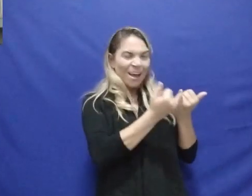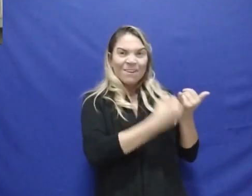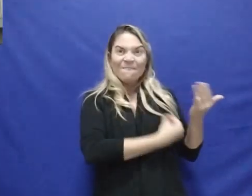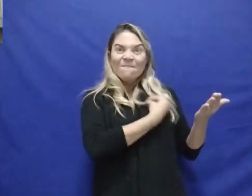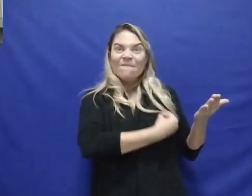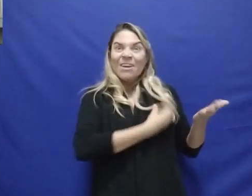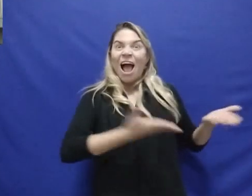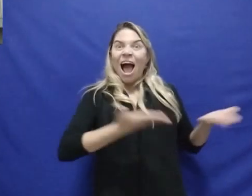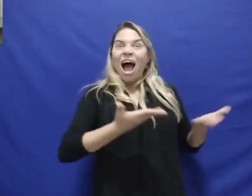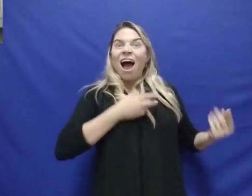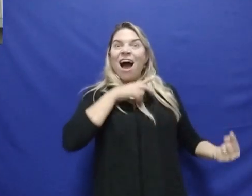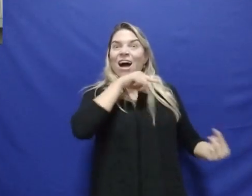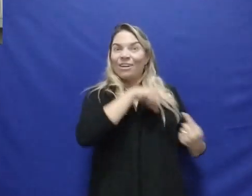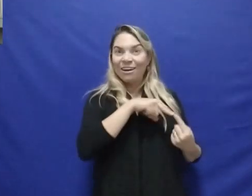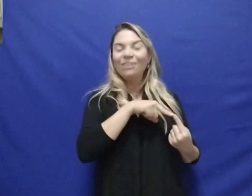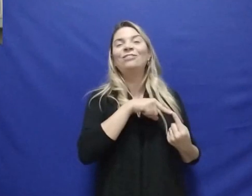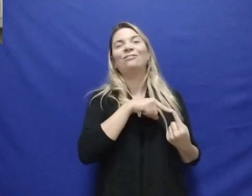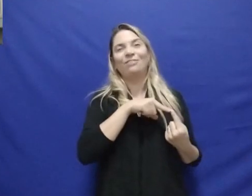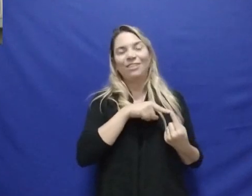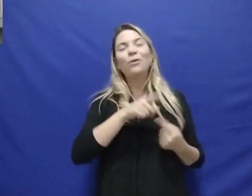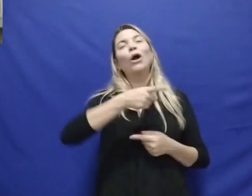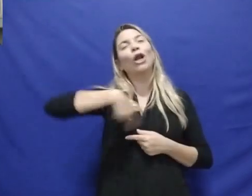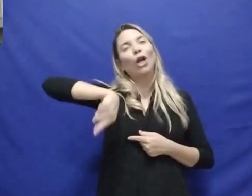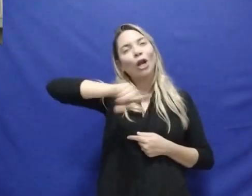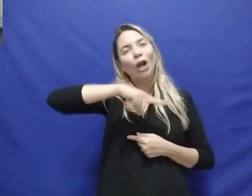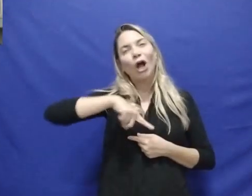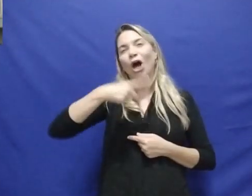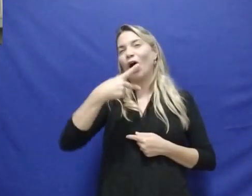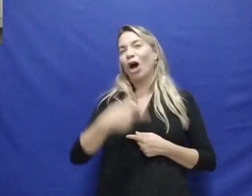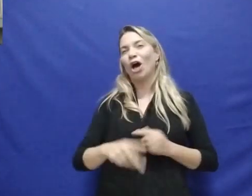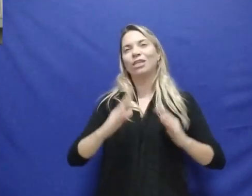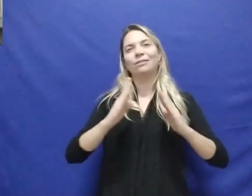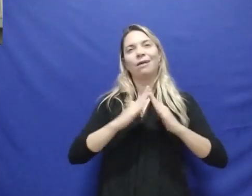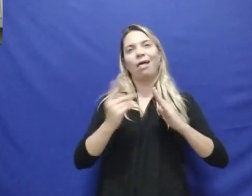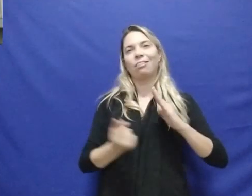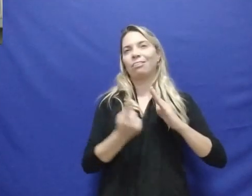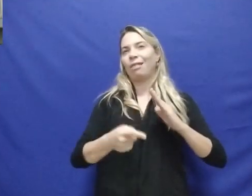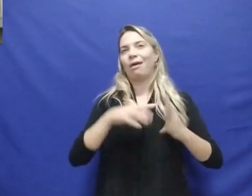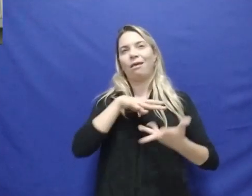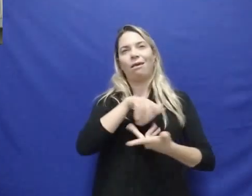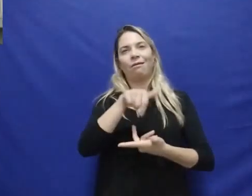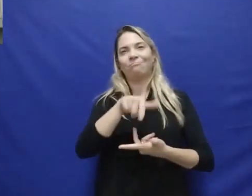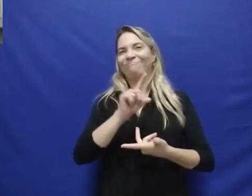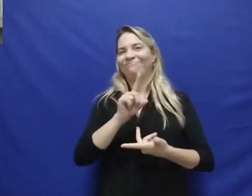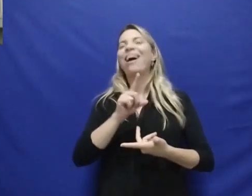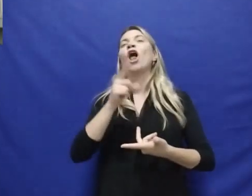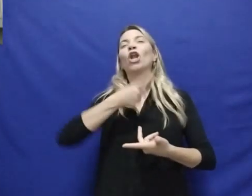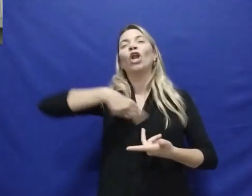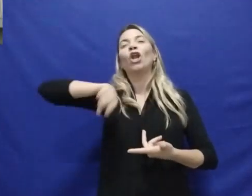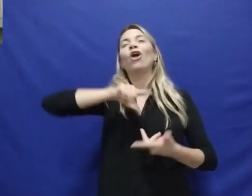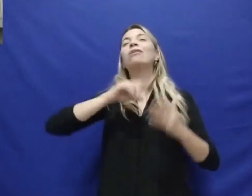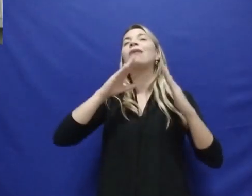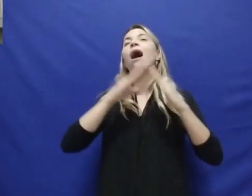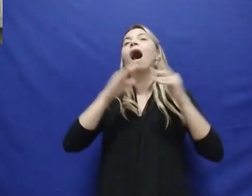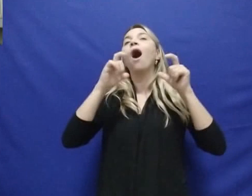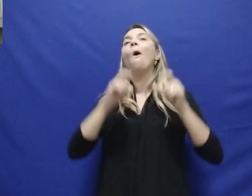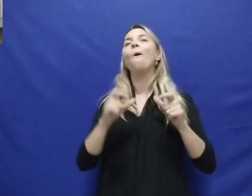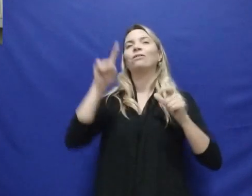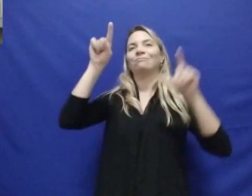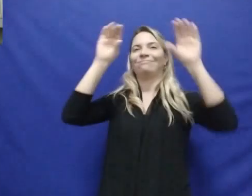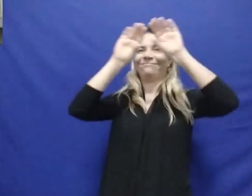das janelas do seu apartamento, para além do lugar em que você está hoje, para além da sua